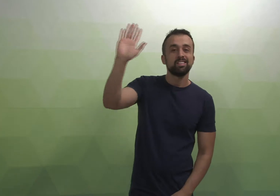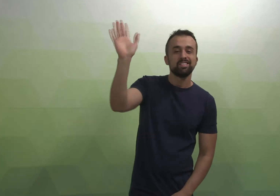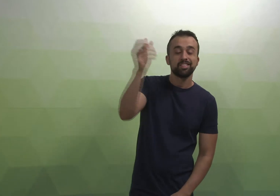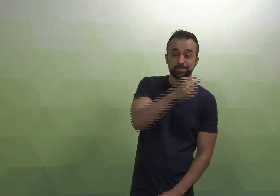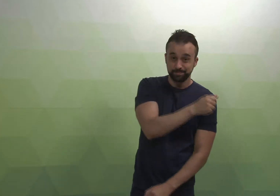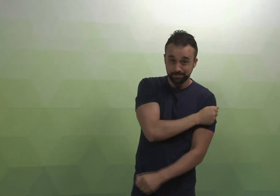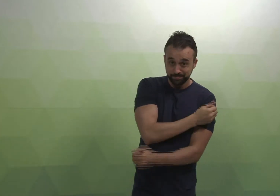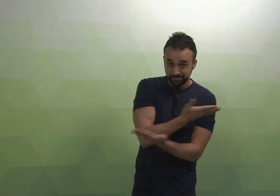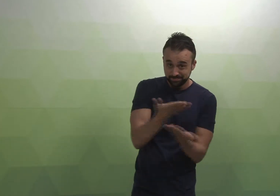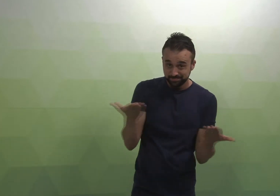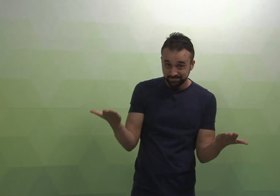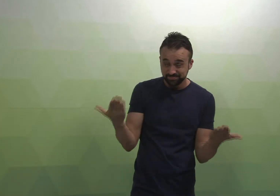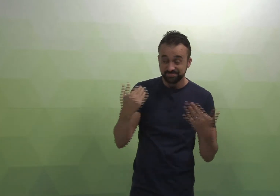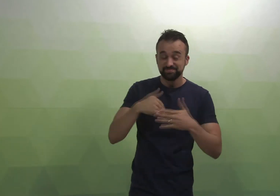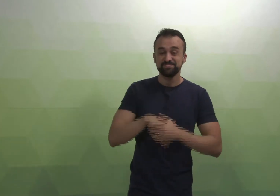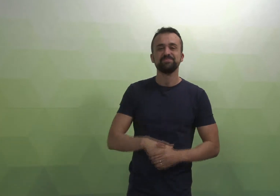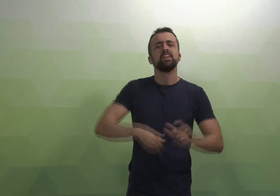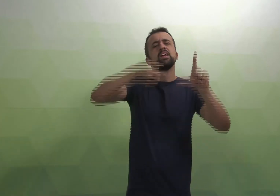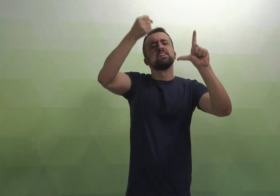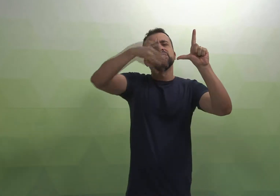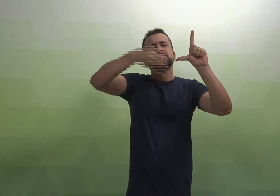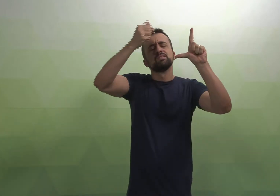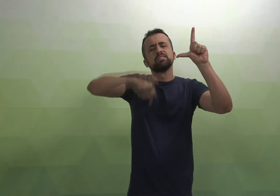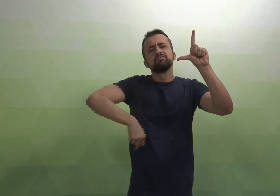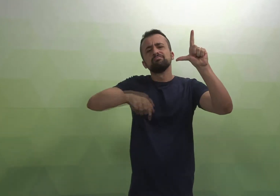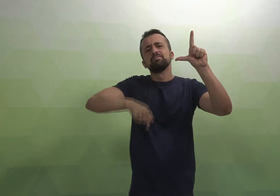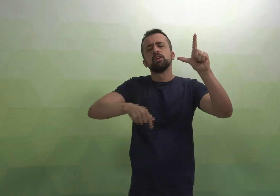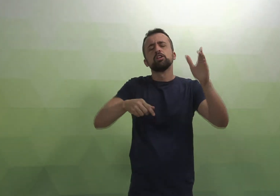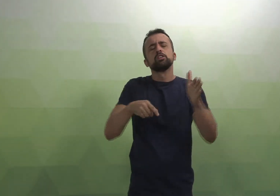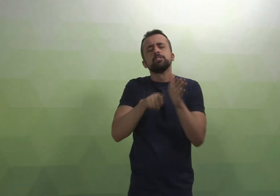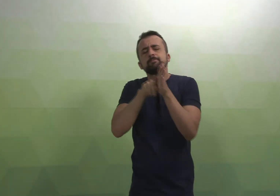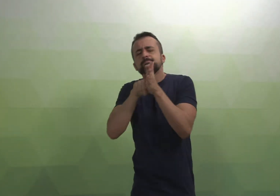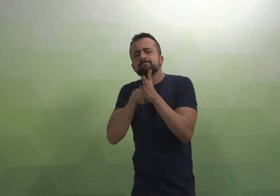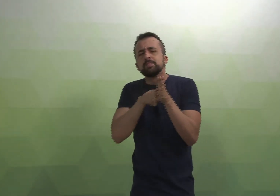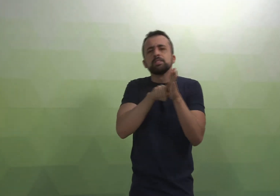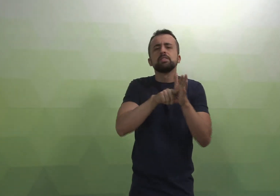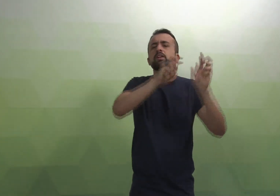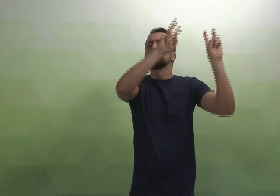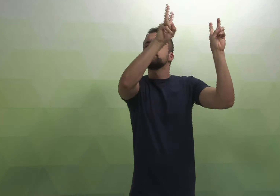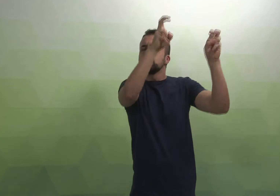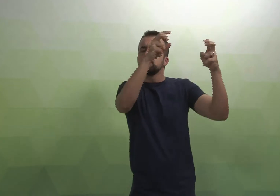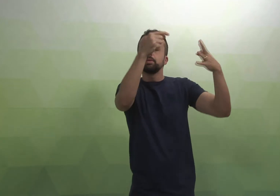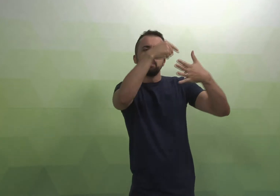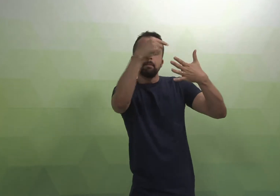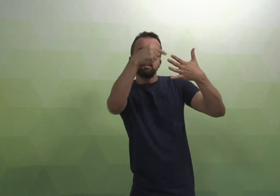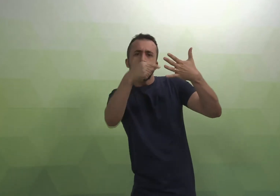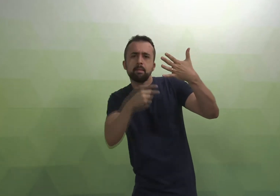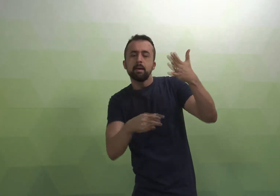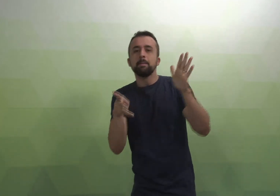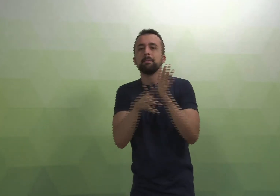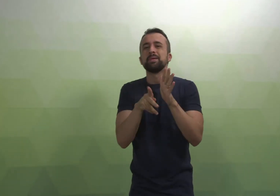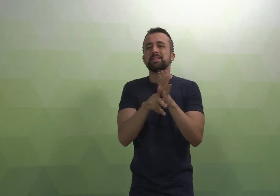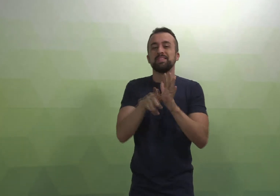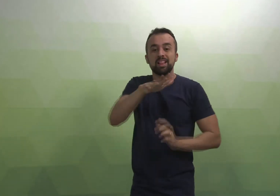Olá, meus caros e caras! Nesta videoaula, trataremos de alguns aspectos relacionados à sintaxe da